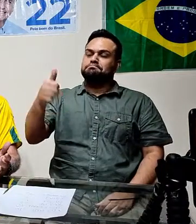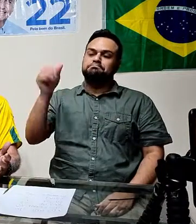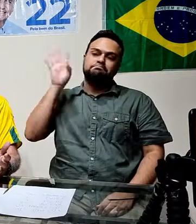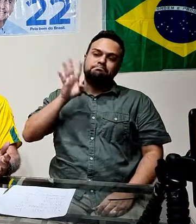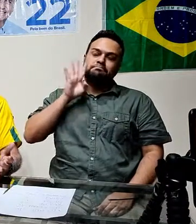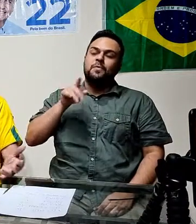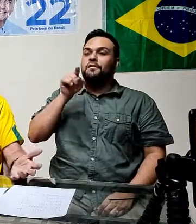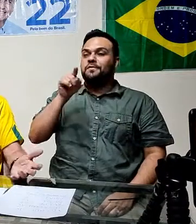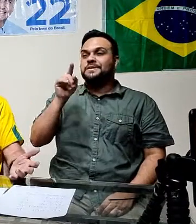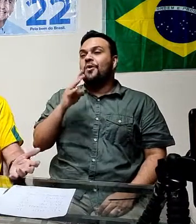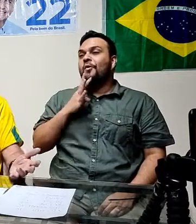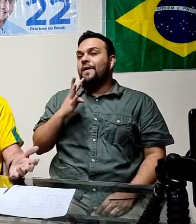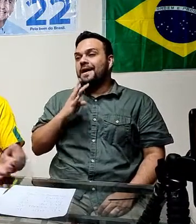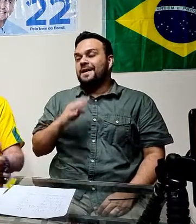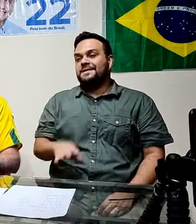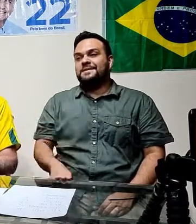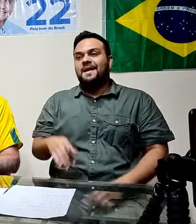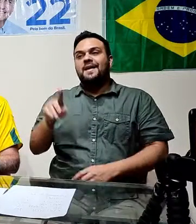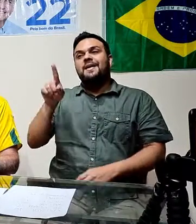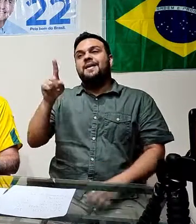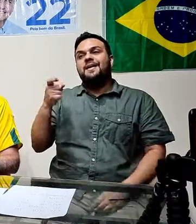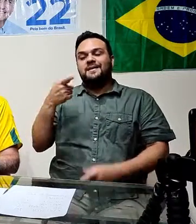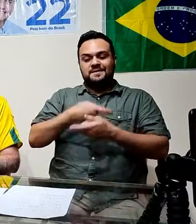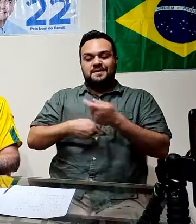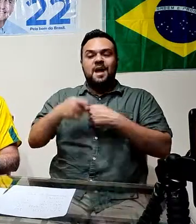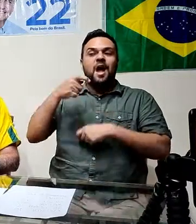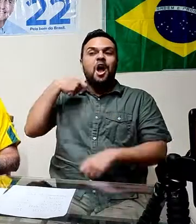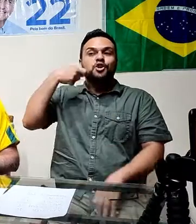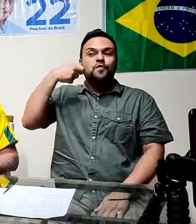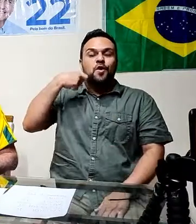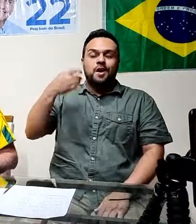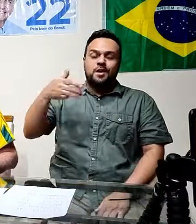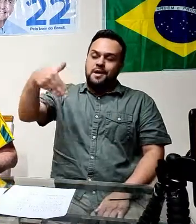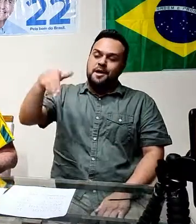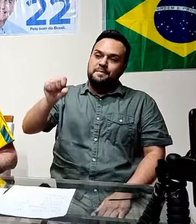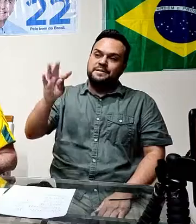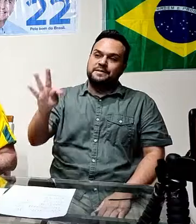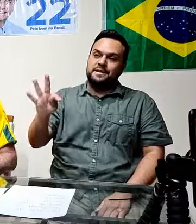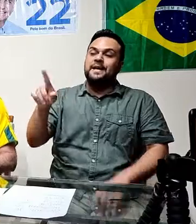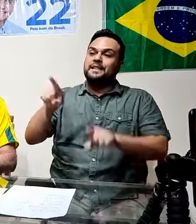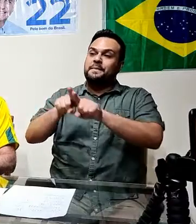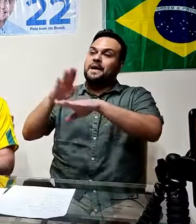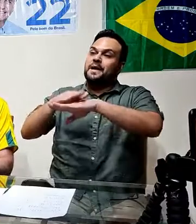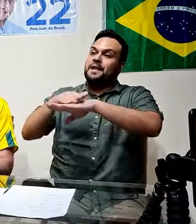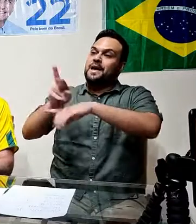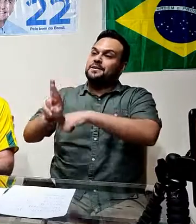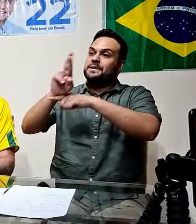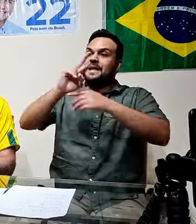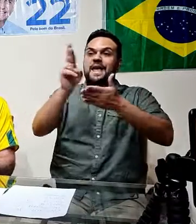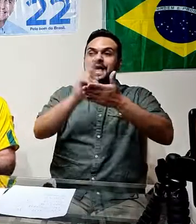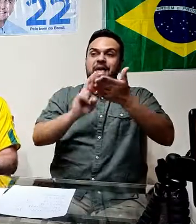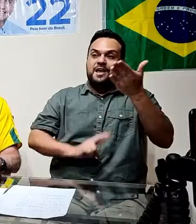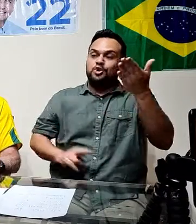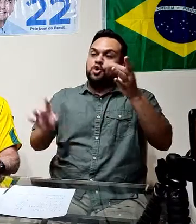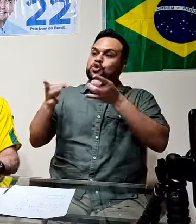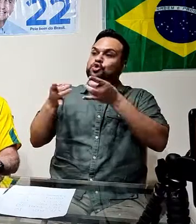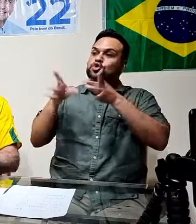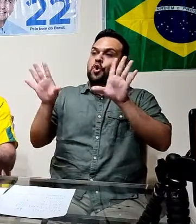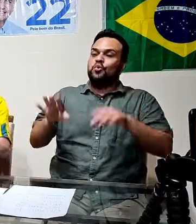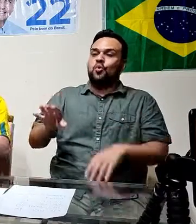ele. Advogou para o MST. Foi o relator que descondenou o Lula. Edson